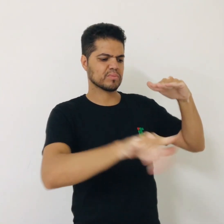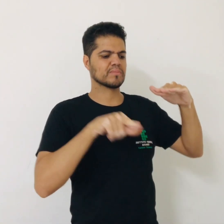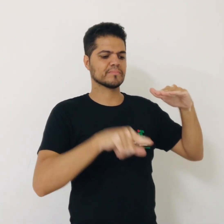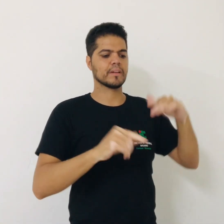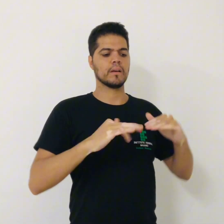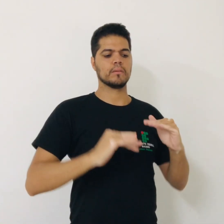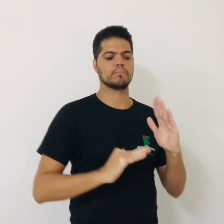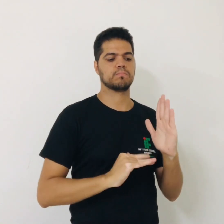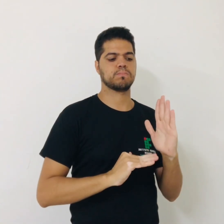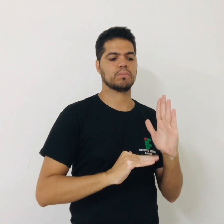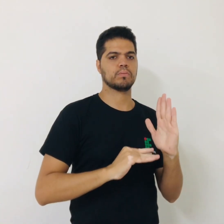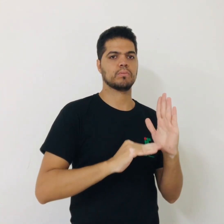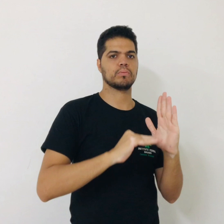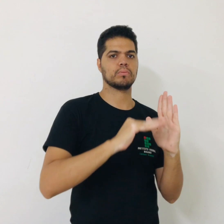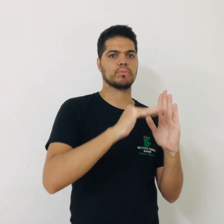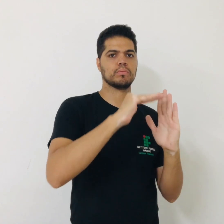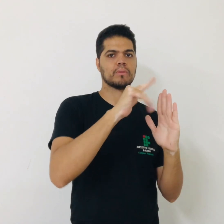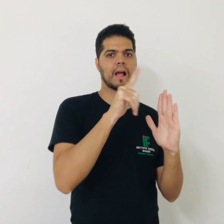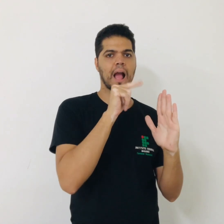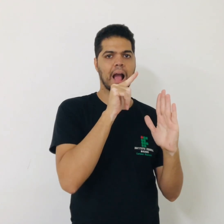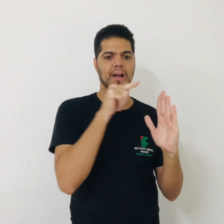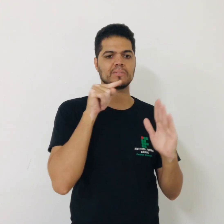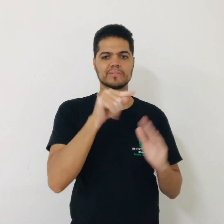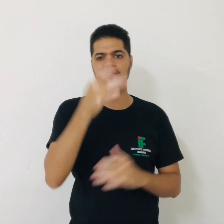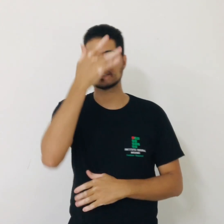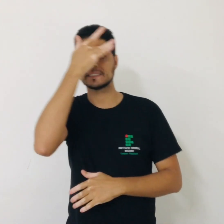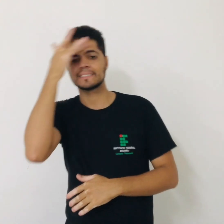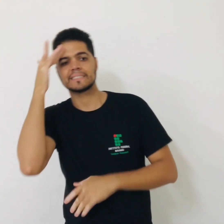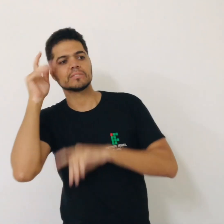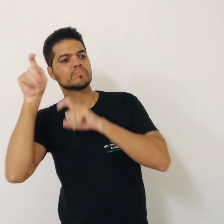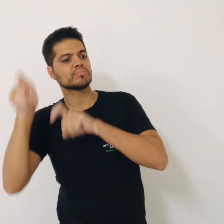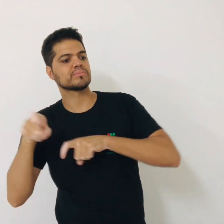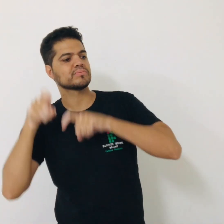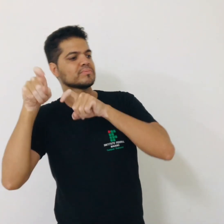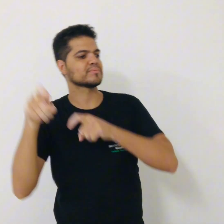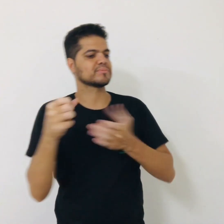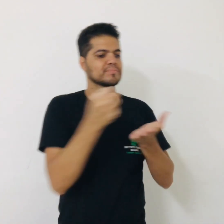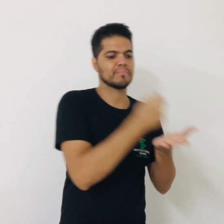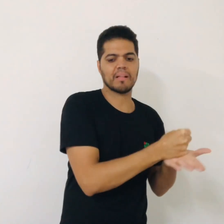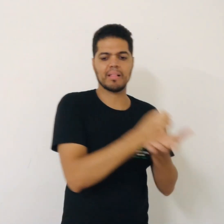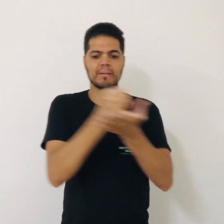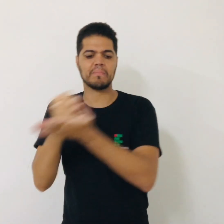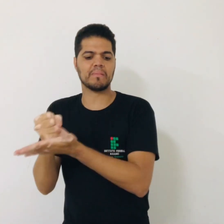gados periodicamente. Libera suas águas para a bacia do Rio Paraná.